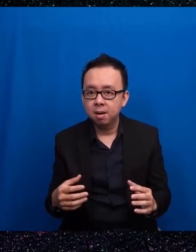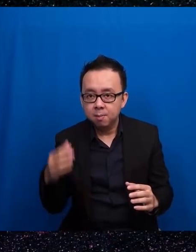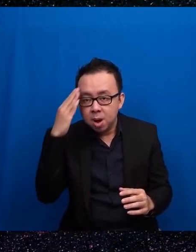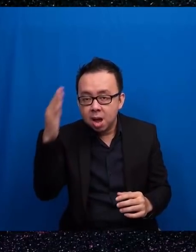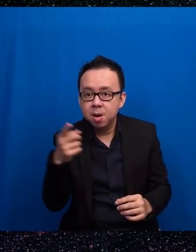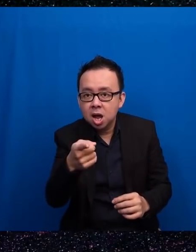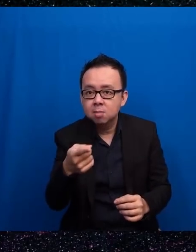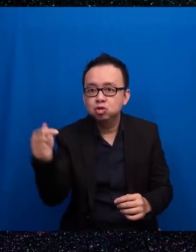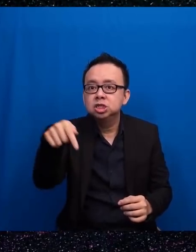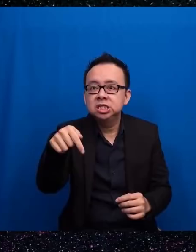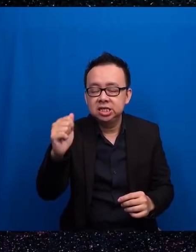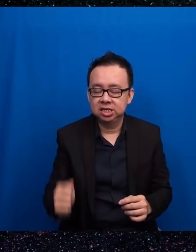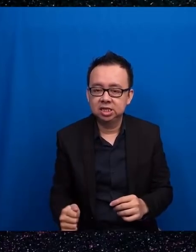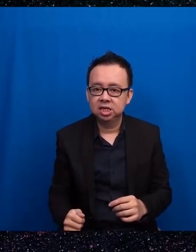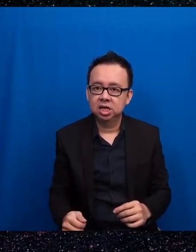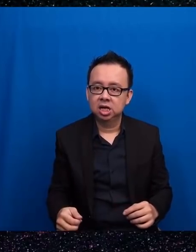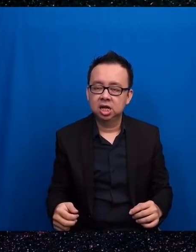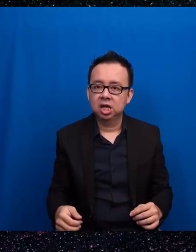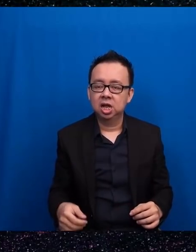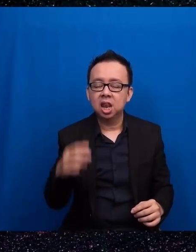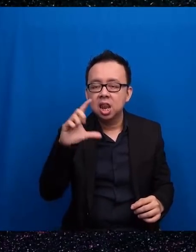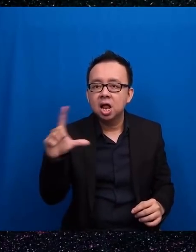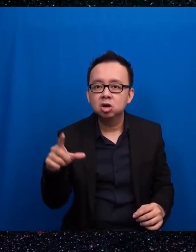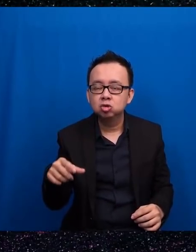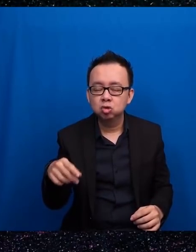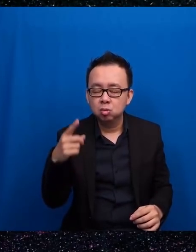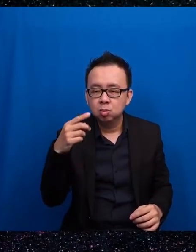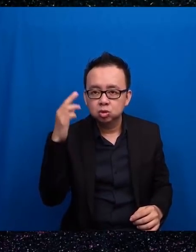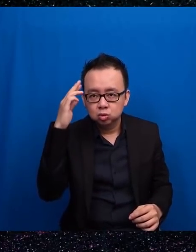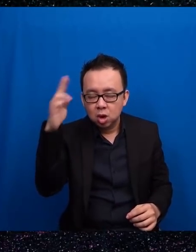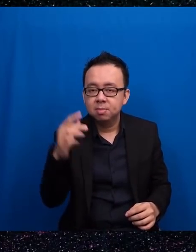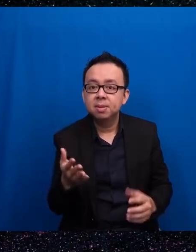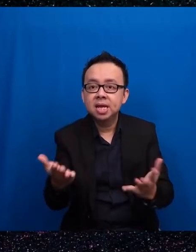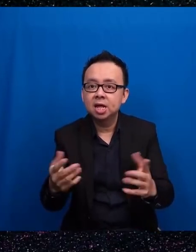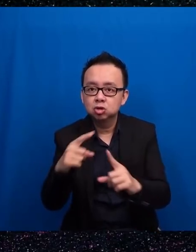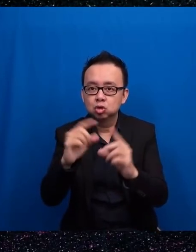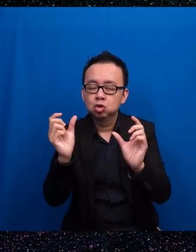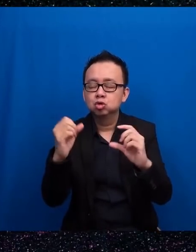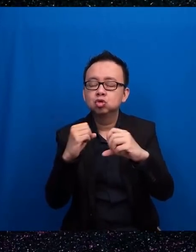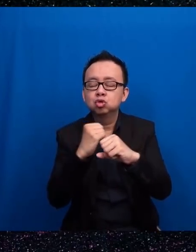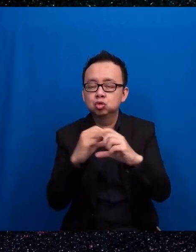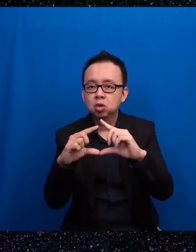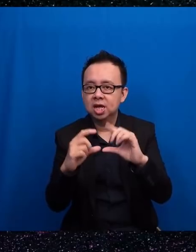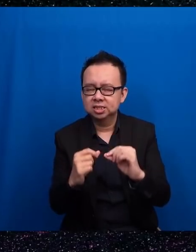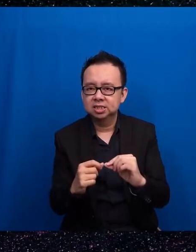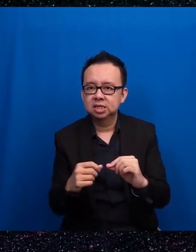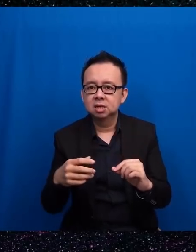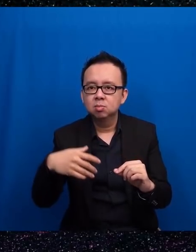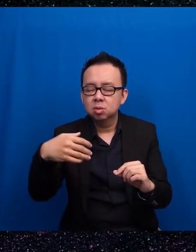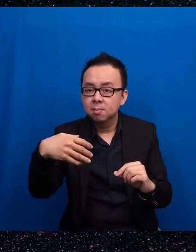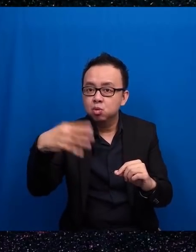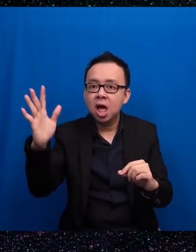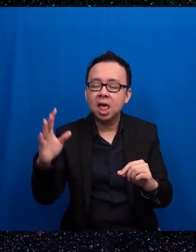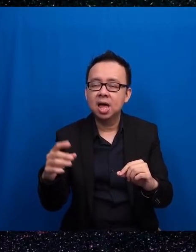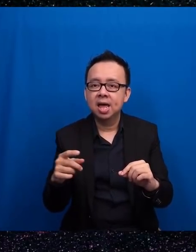sini? Lalu Tuhan memberi dia tugas, pulanglah dari jalan dari mana kamu datang. Tempuhlah jalan yang sama itu.